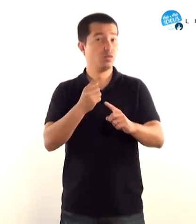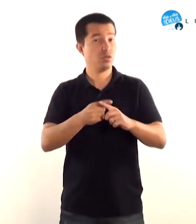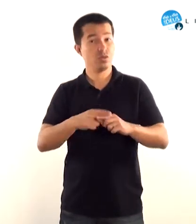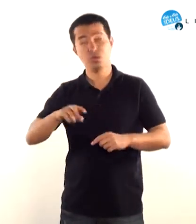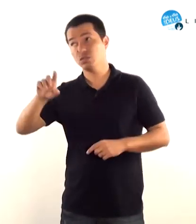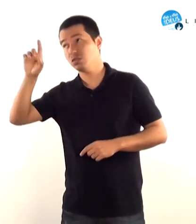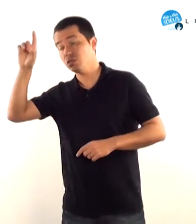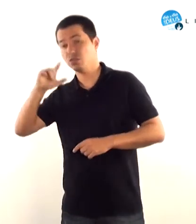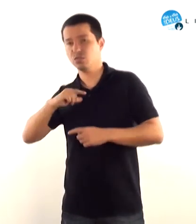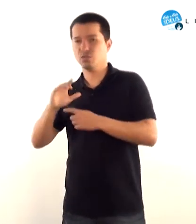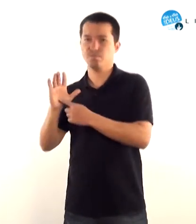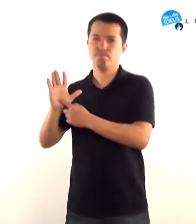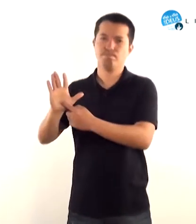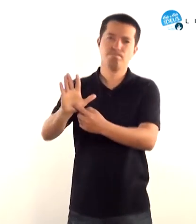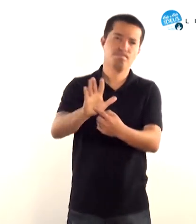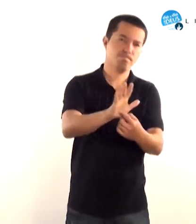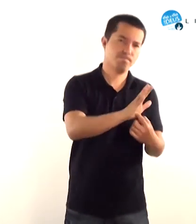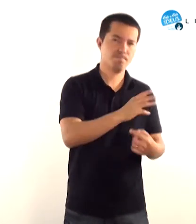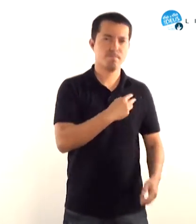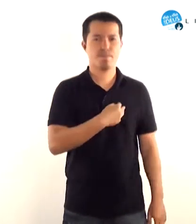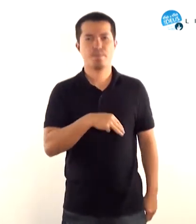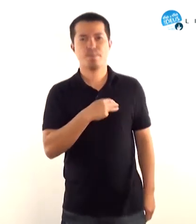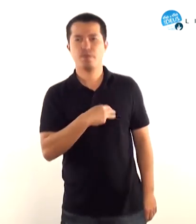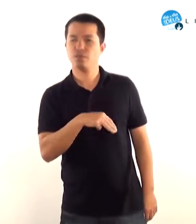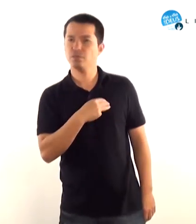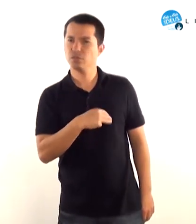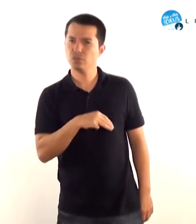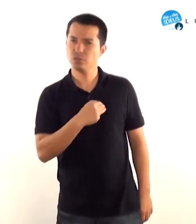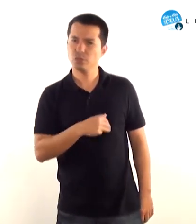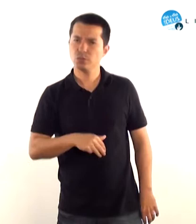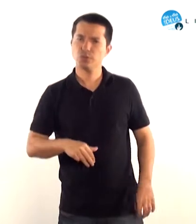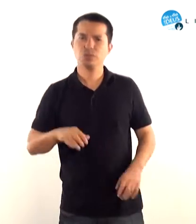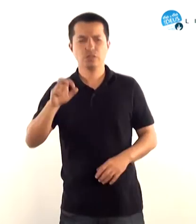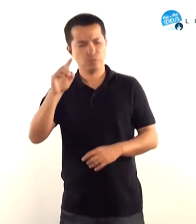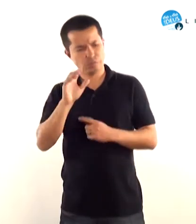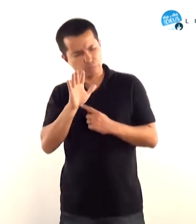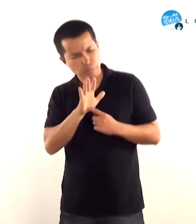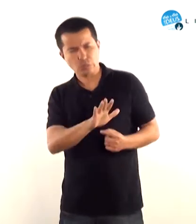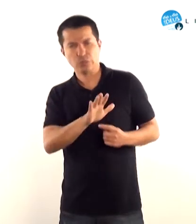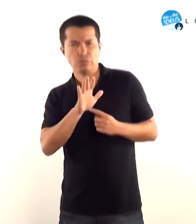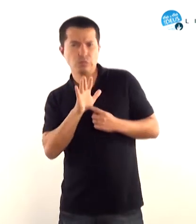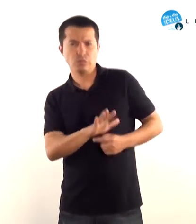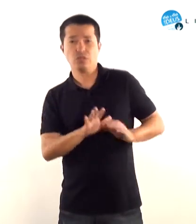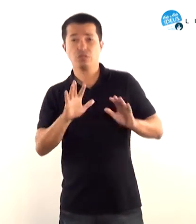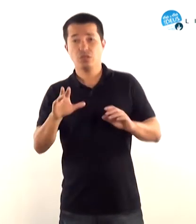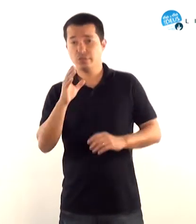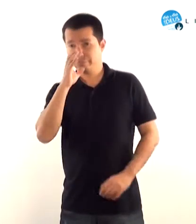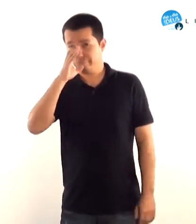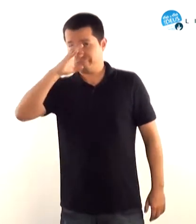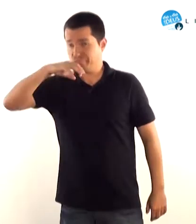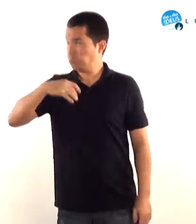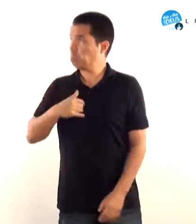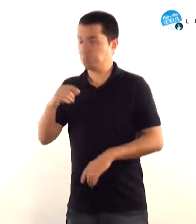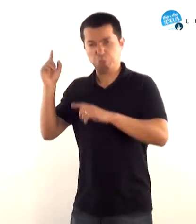várias manifestações da misericórdia de Deus tinham batido na porta de Sodoma e Gomorra e também de